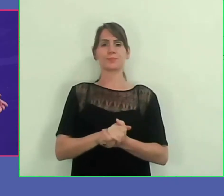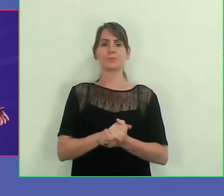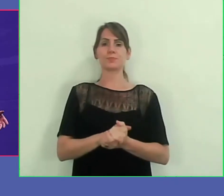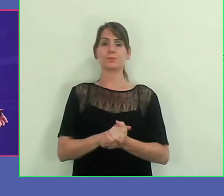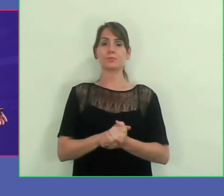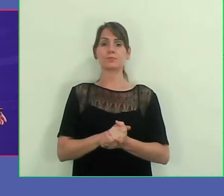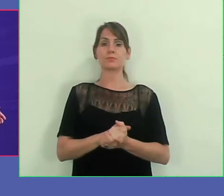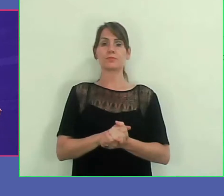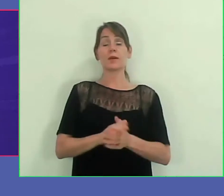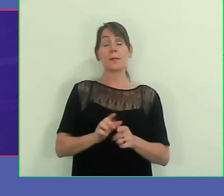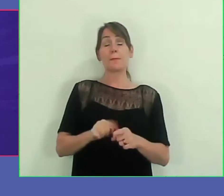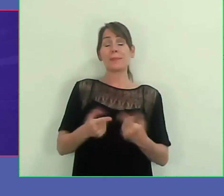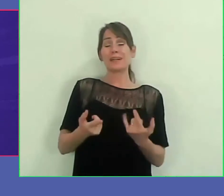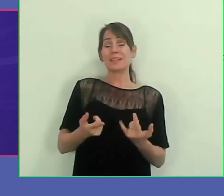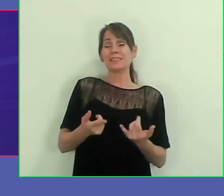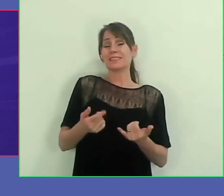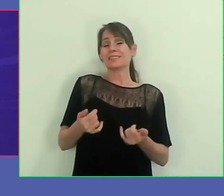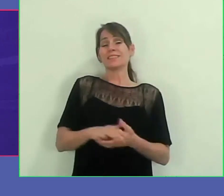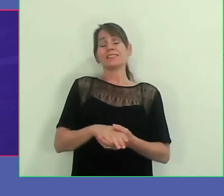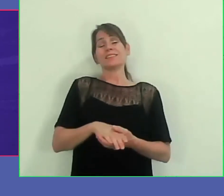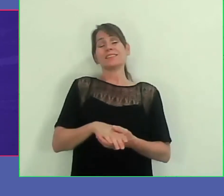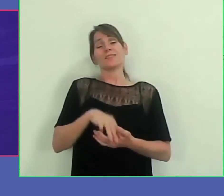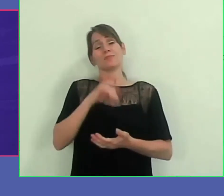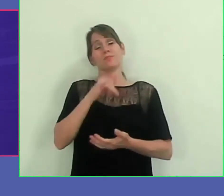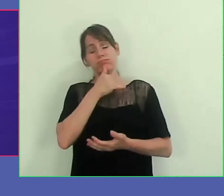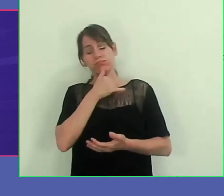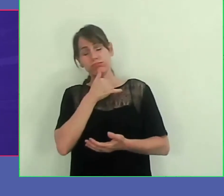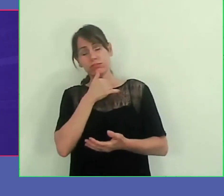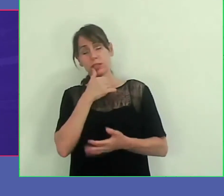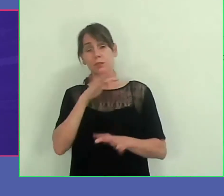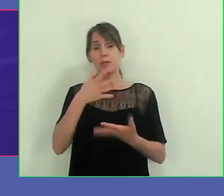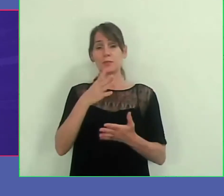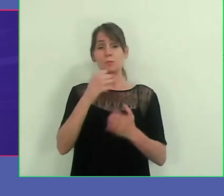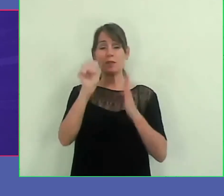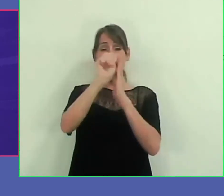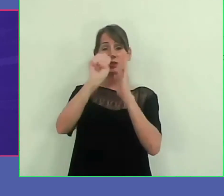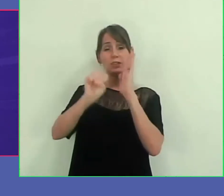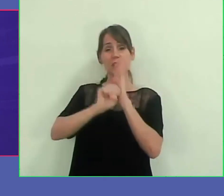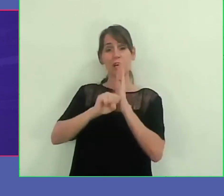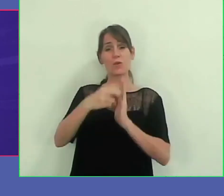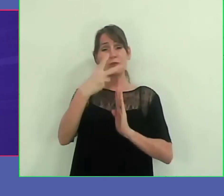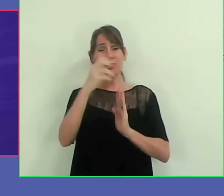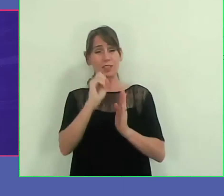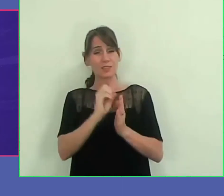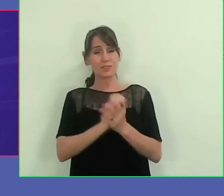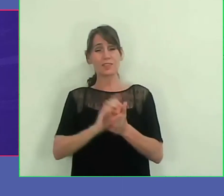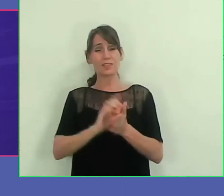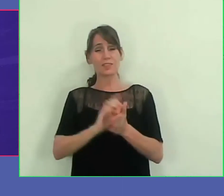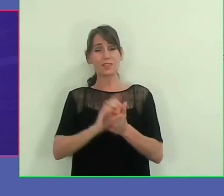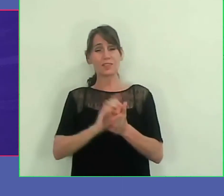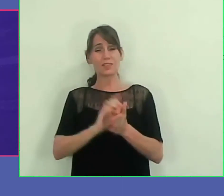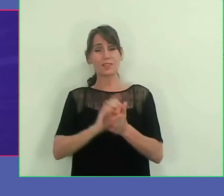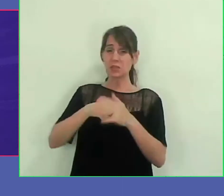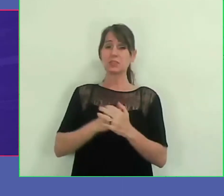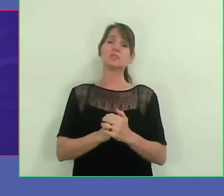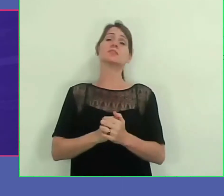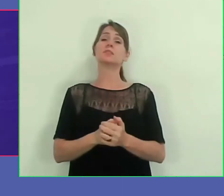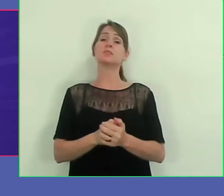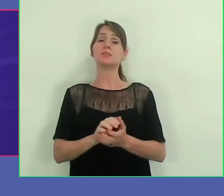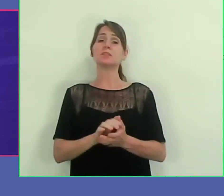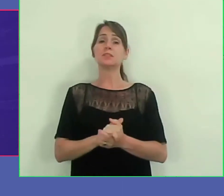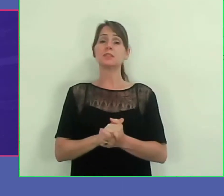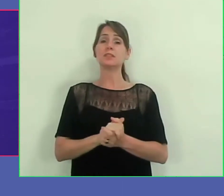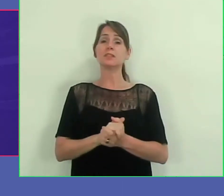Infelizmente, irmãos, 20 séculos se passaram. Depois de 20 séculos, essa profecia não